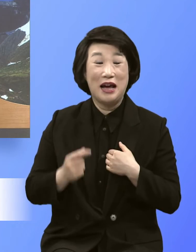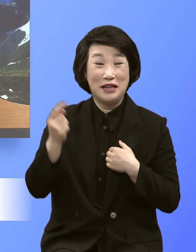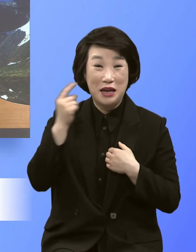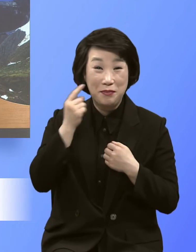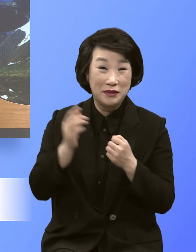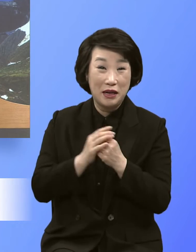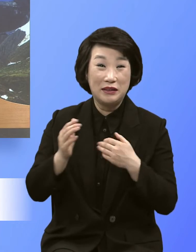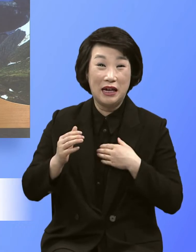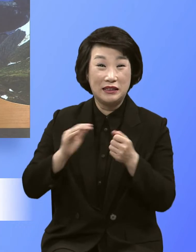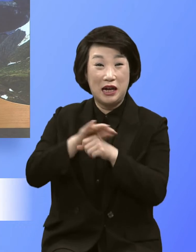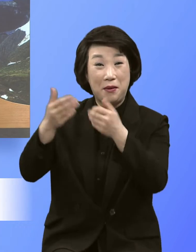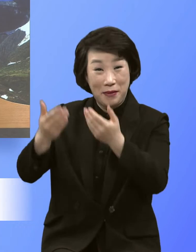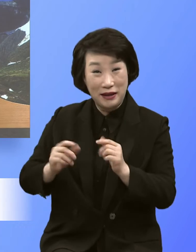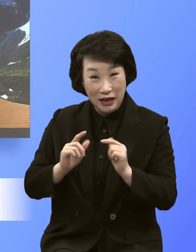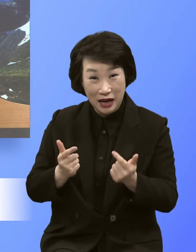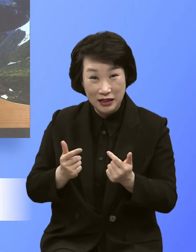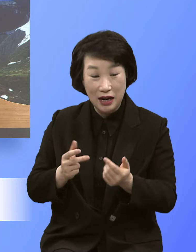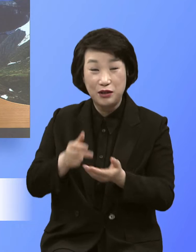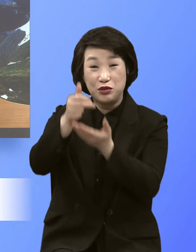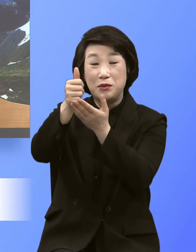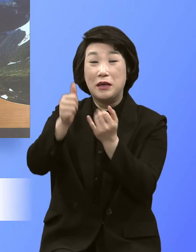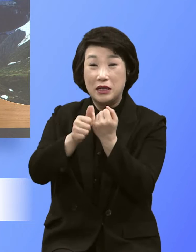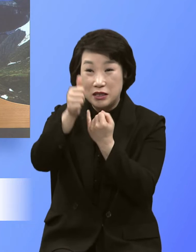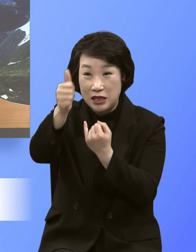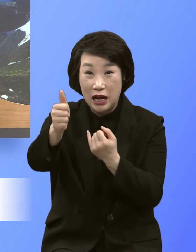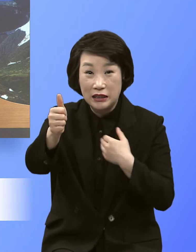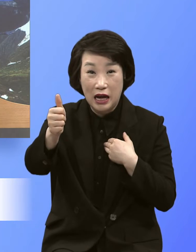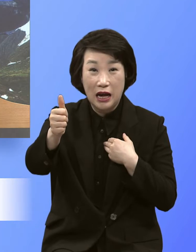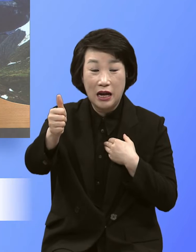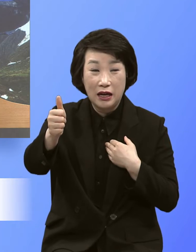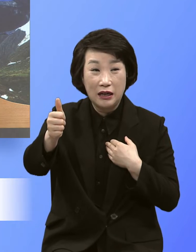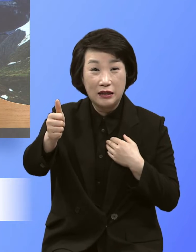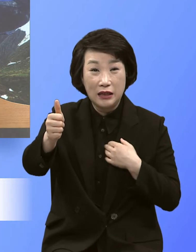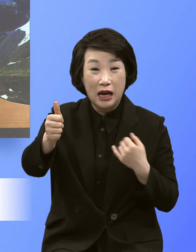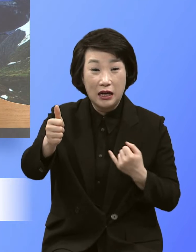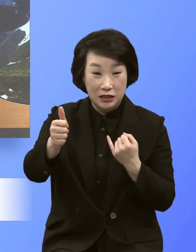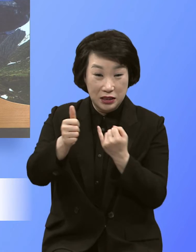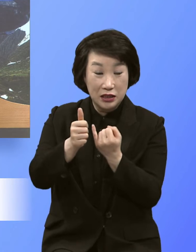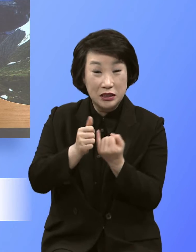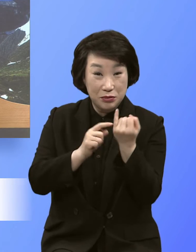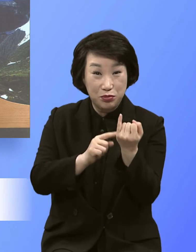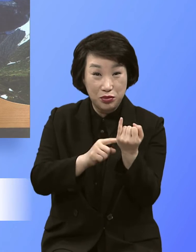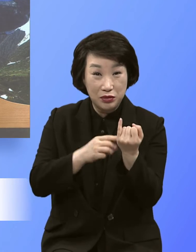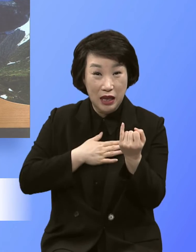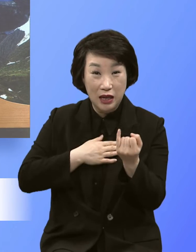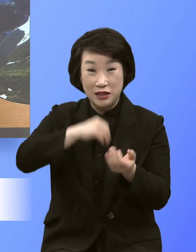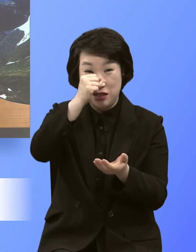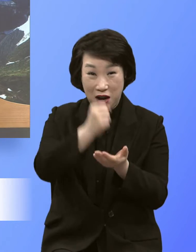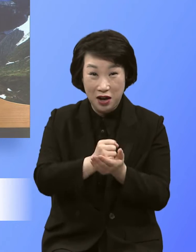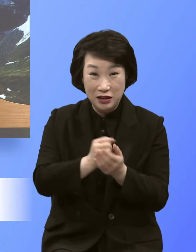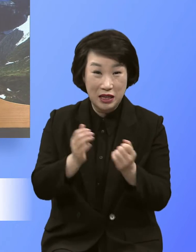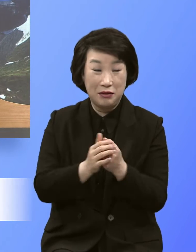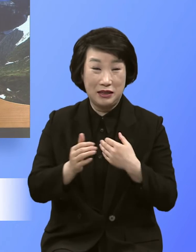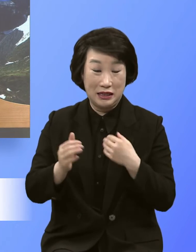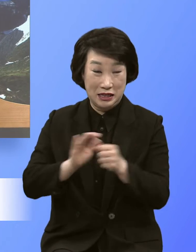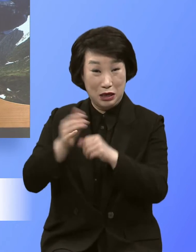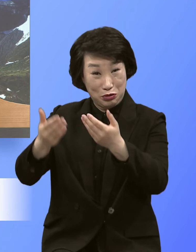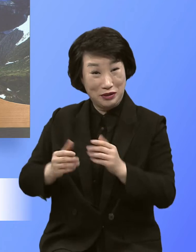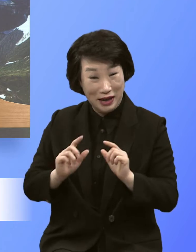아니라 주님이 신랑으로서 나를 데리고 살기에 적합한 인물이 돼서가